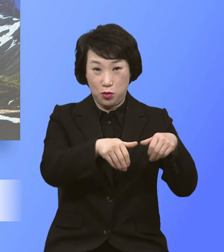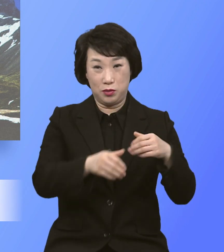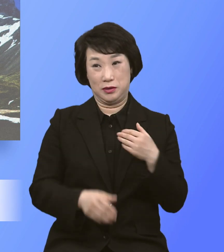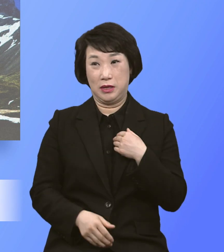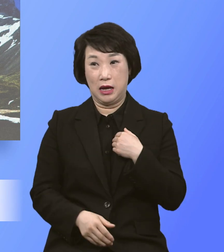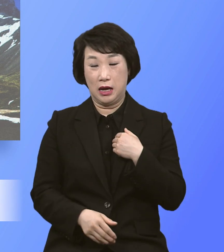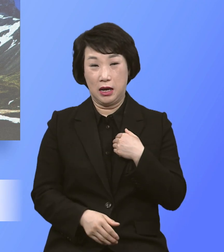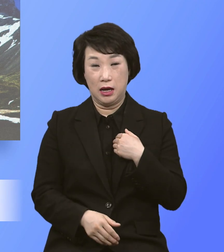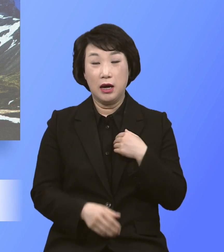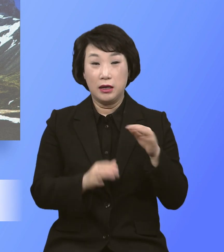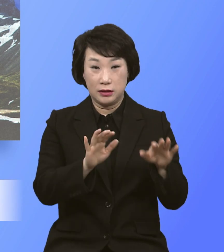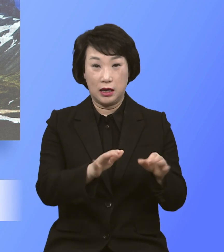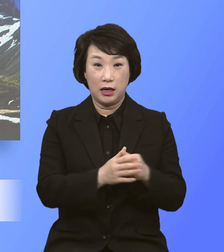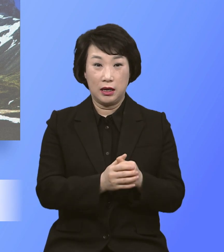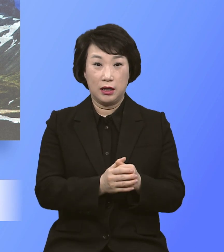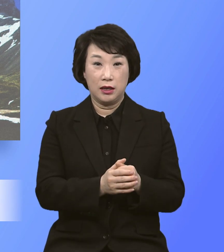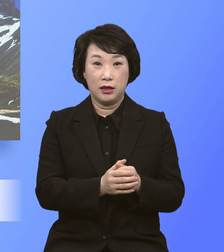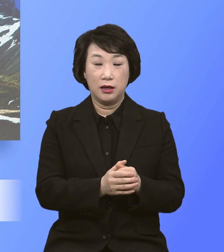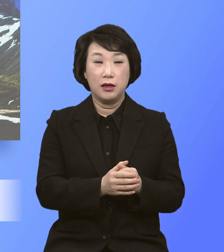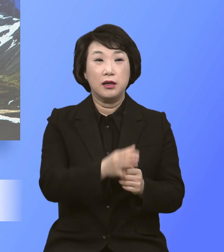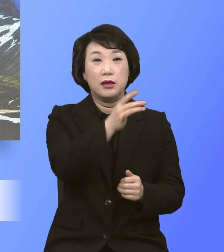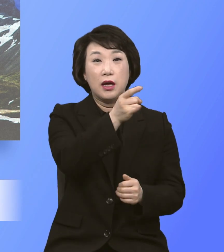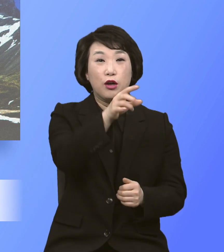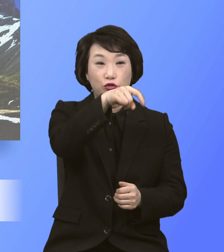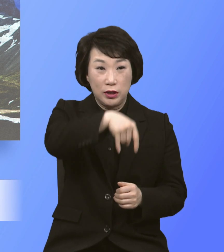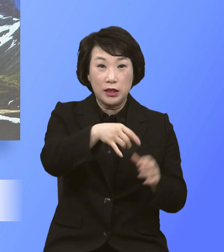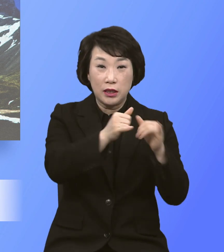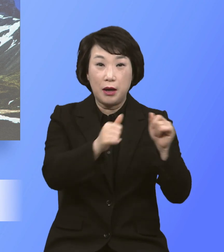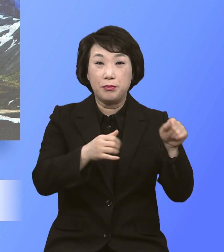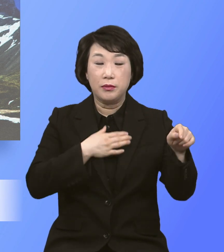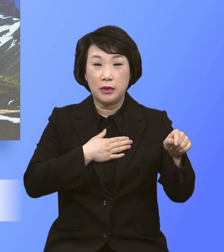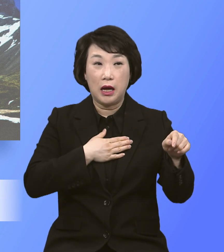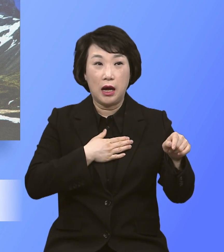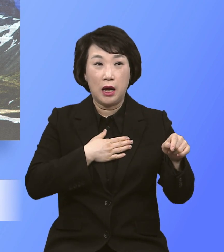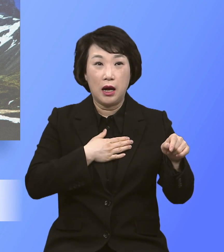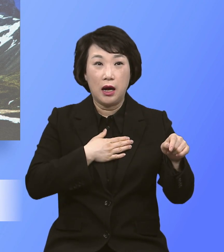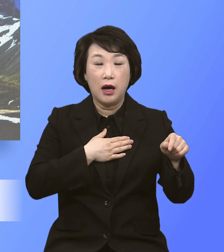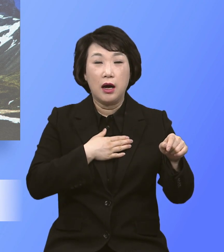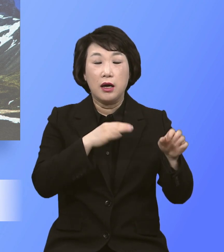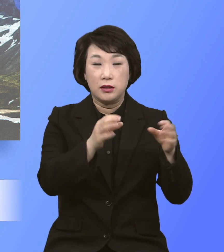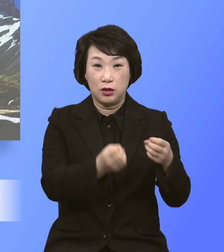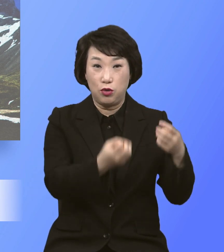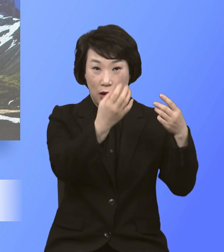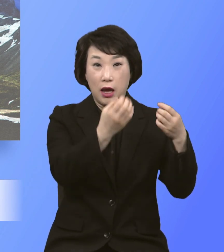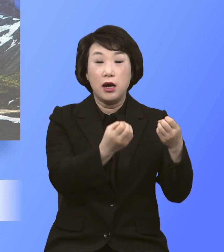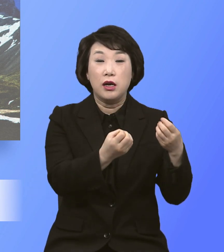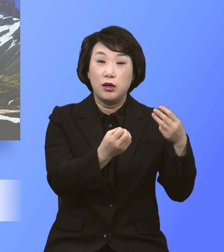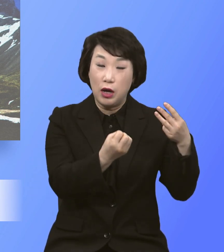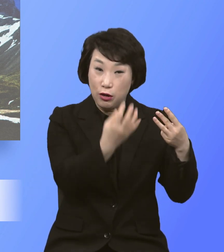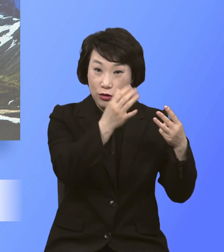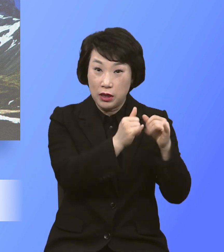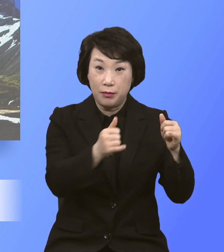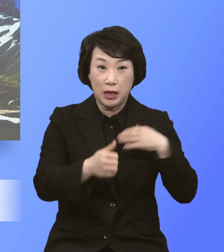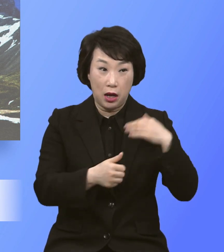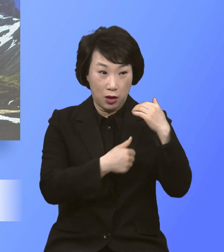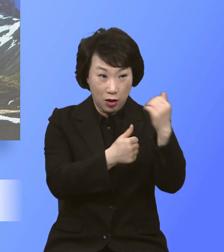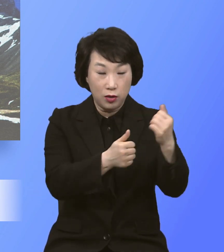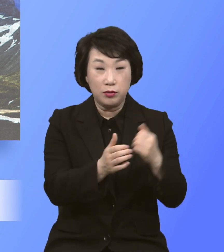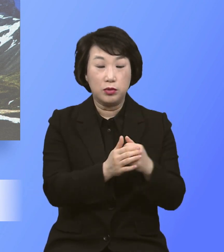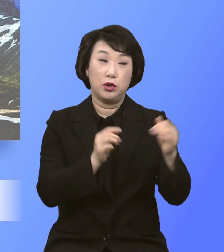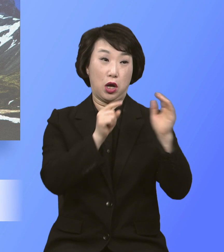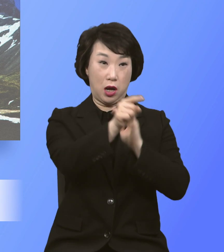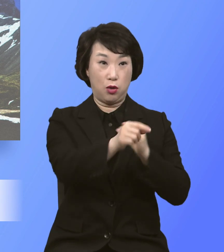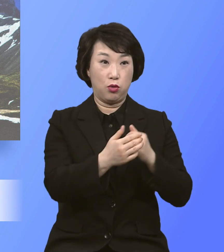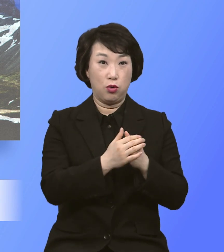그래서 내 윗사람이 나보고 가라고 하면 가야 하고 오라면 와야